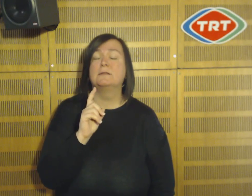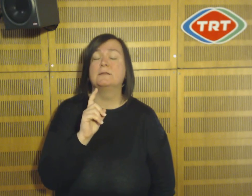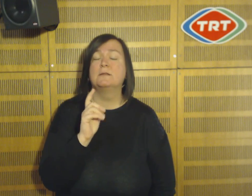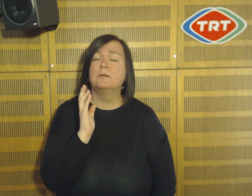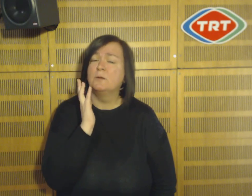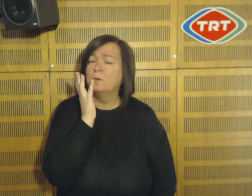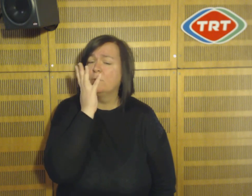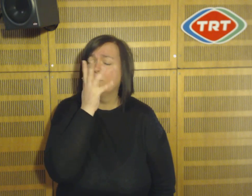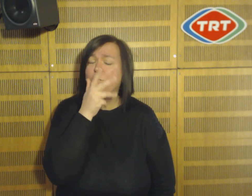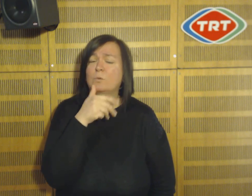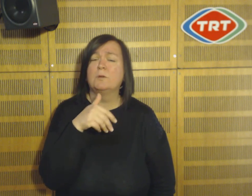sakın